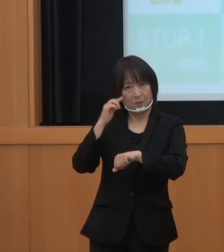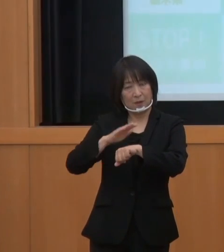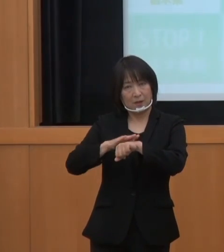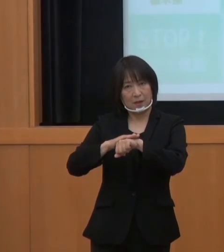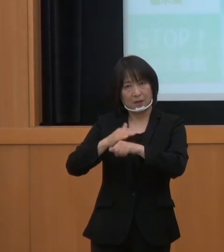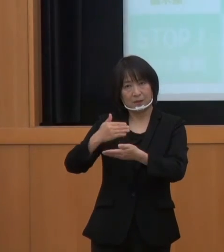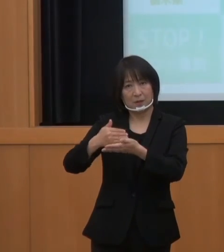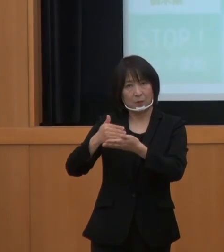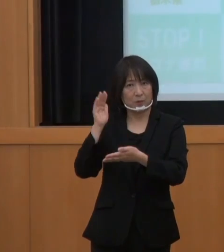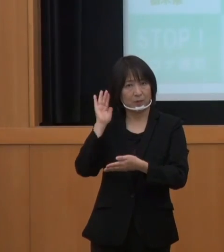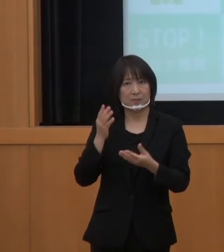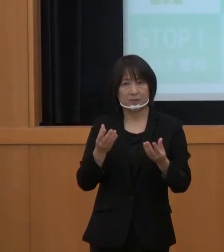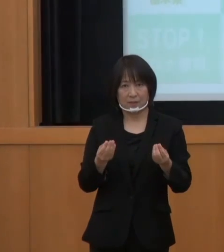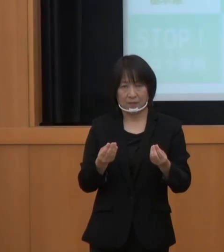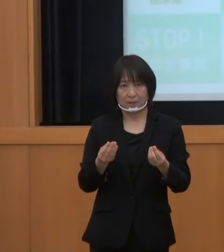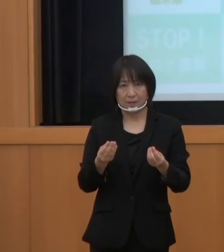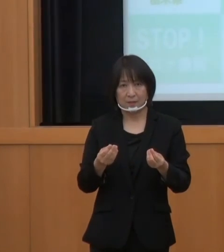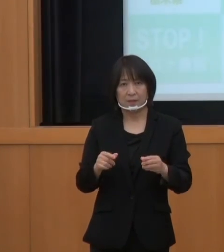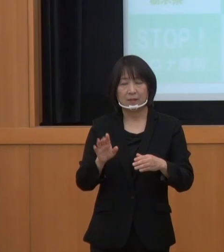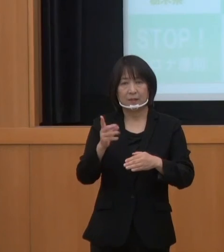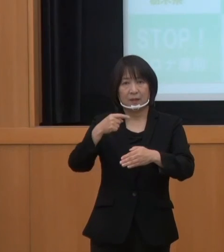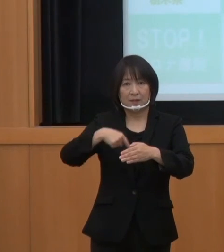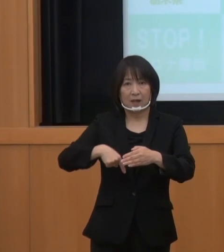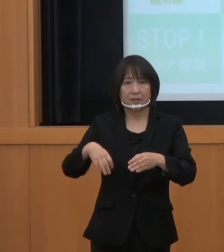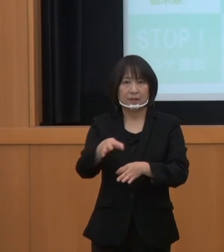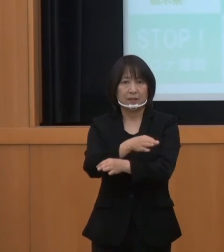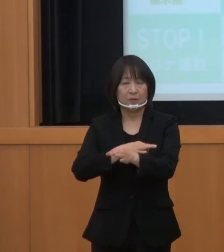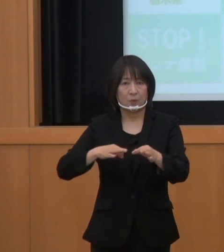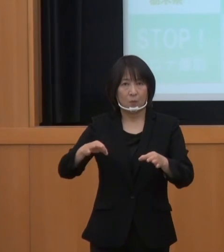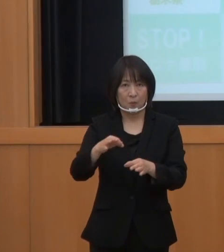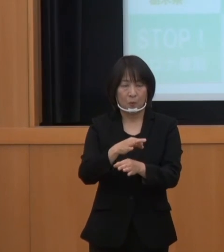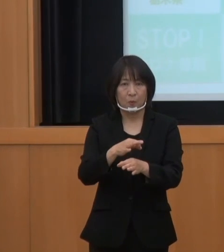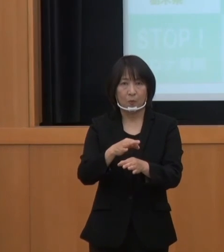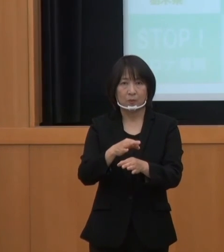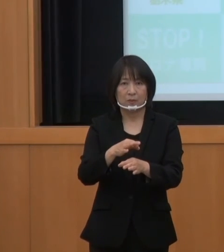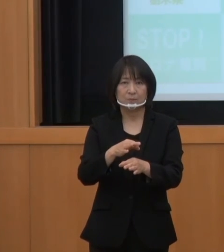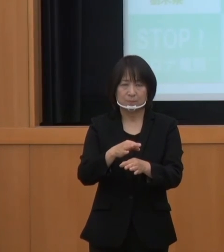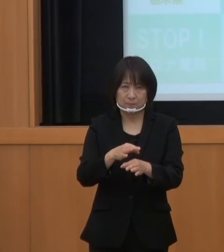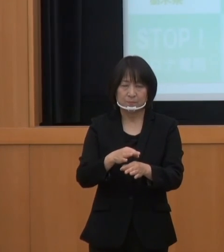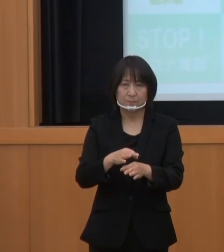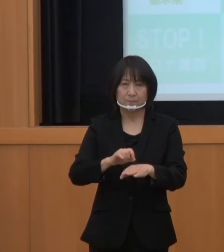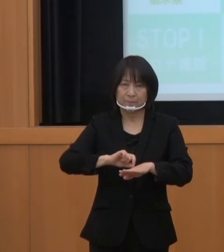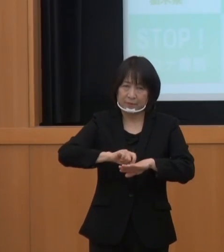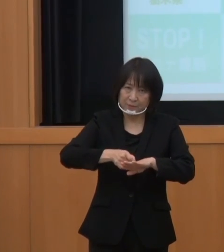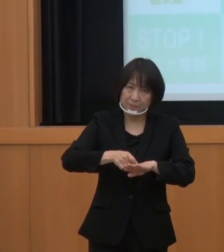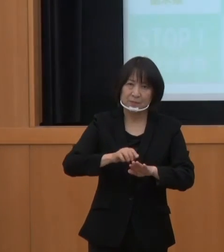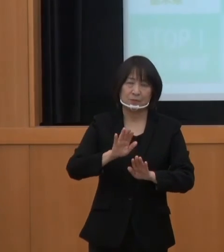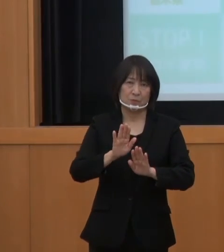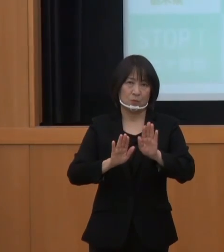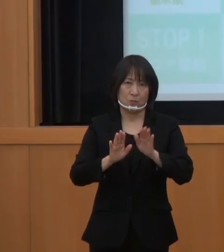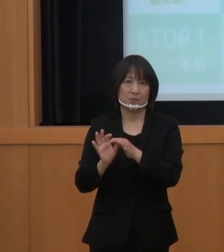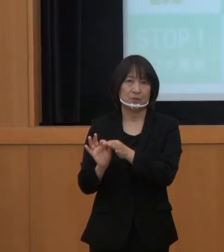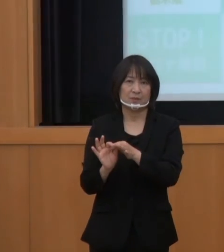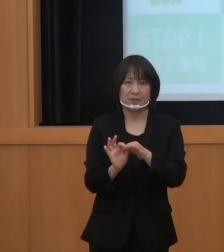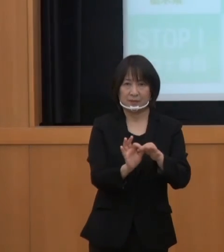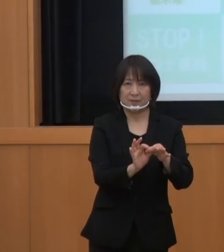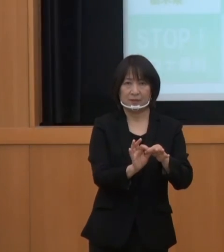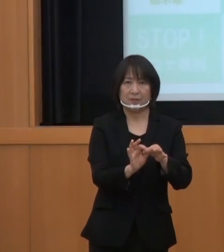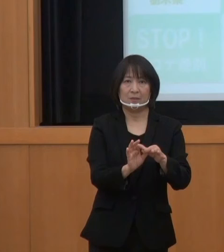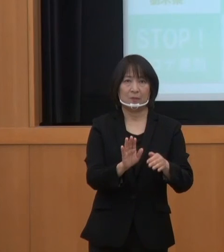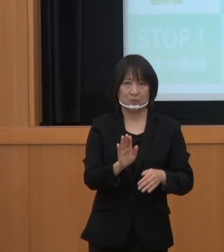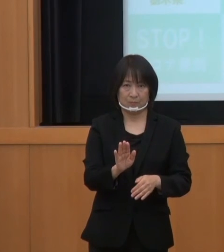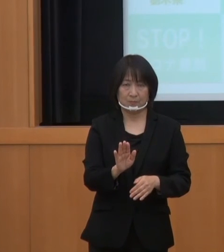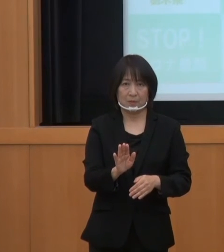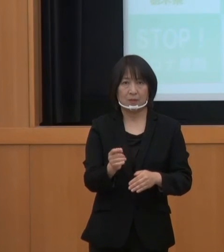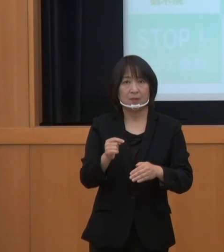ども、県内経済企業業績中心にかなりこう厳しい、現状続いておりまして、中で